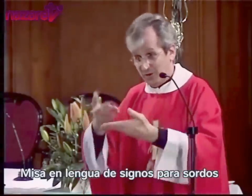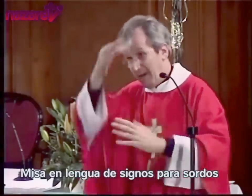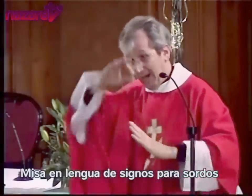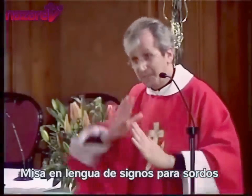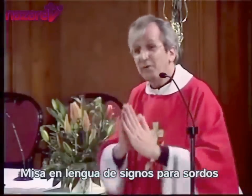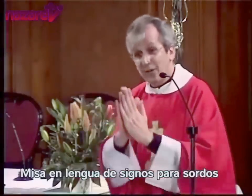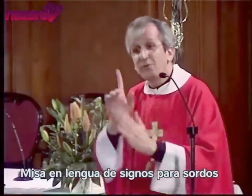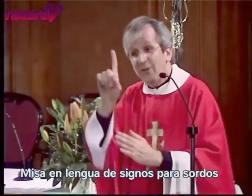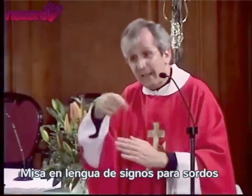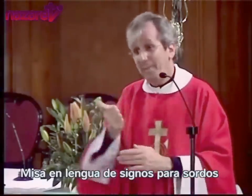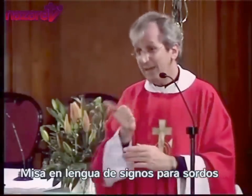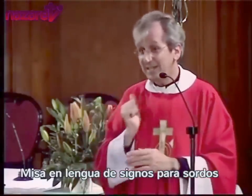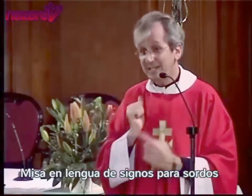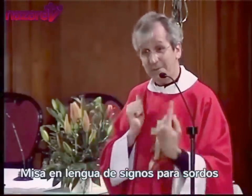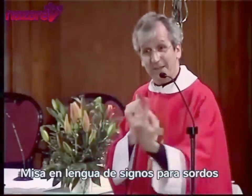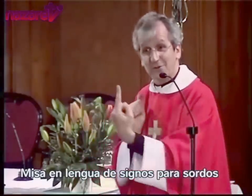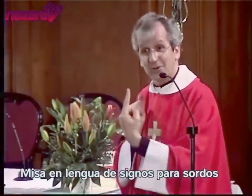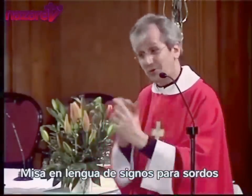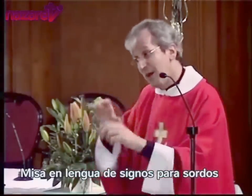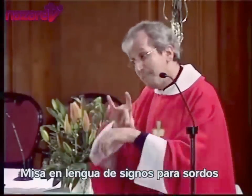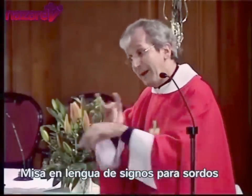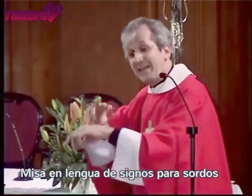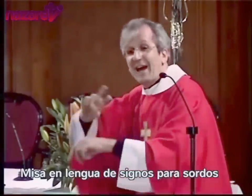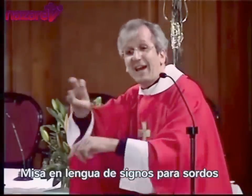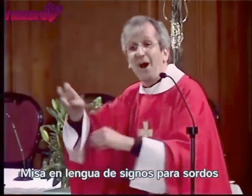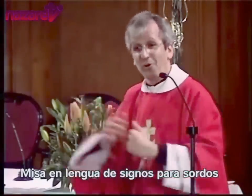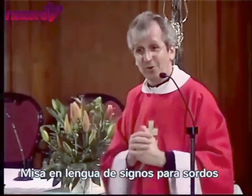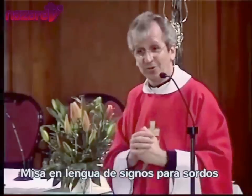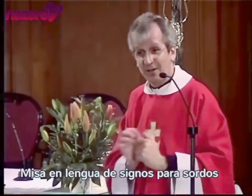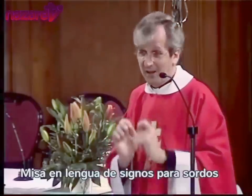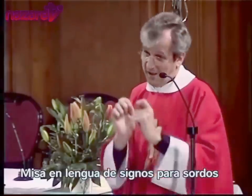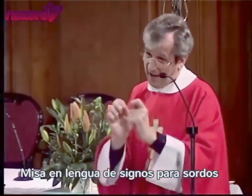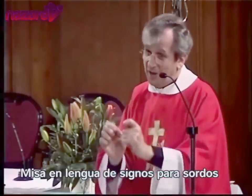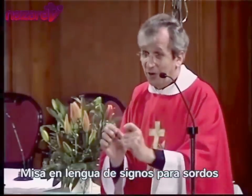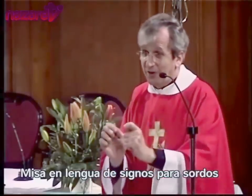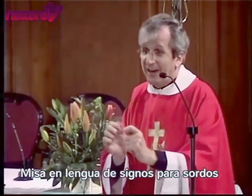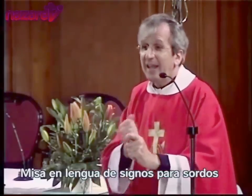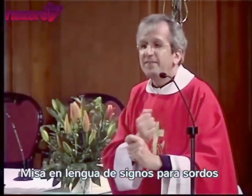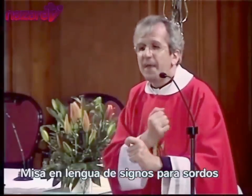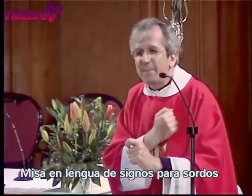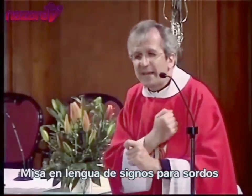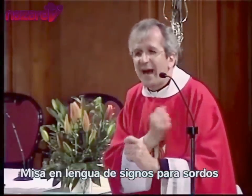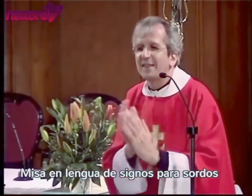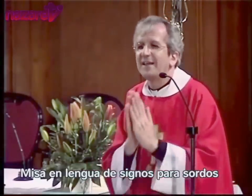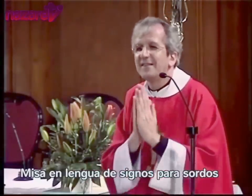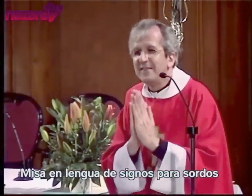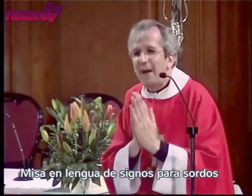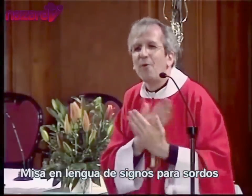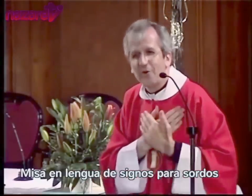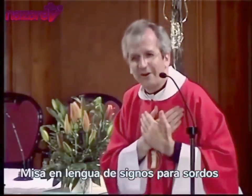a otros. El Espíritu Santo también se sirve de nosotros para guiar a otros. El don de